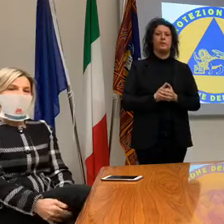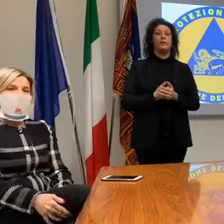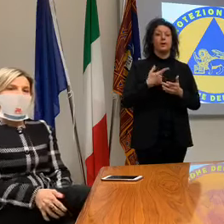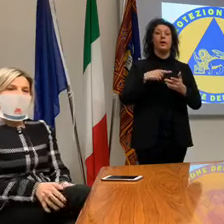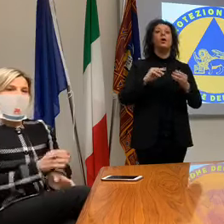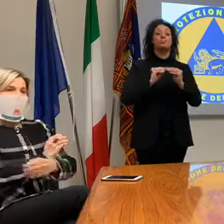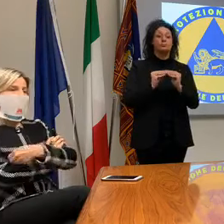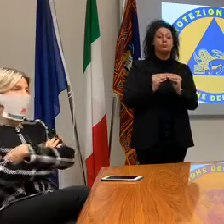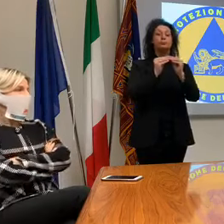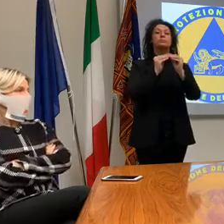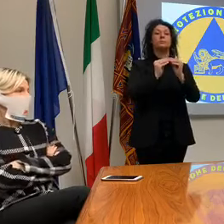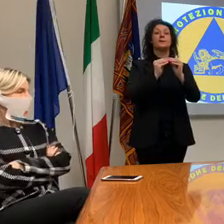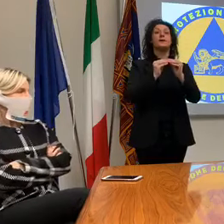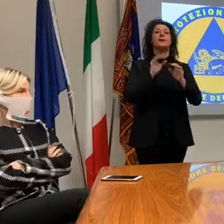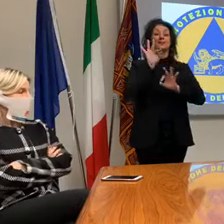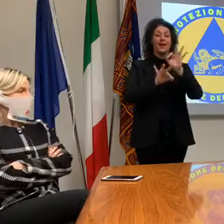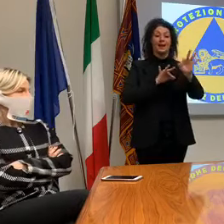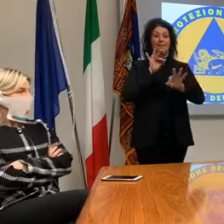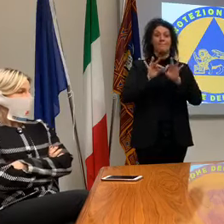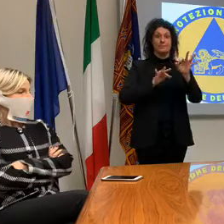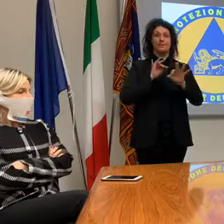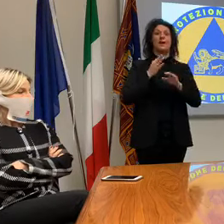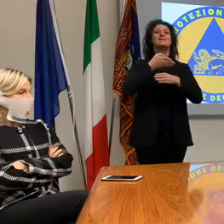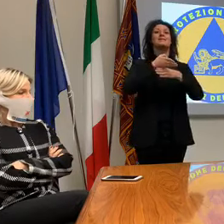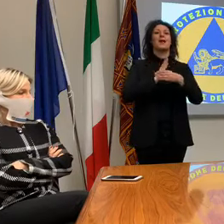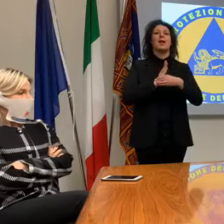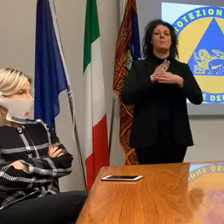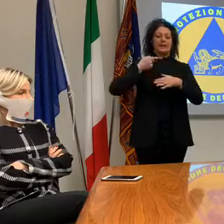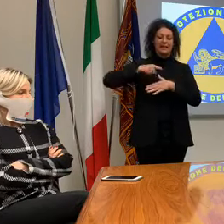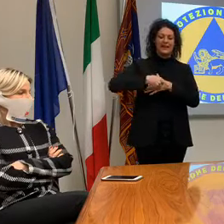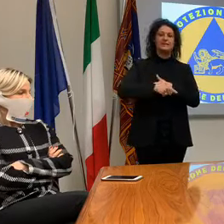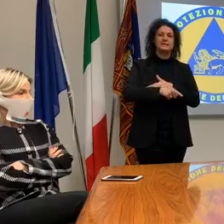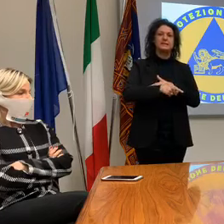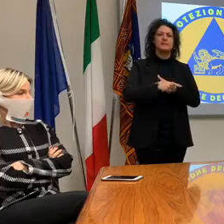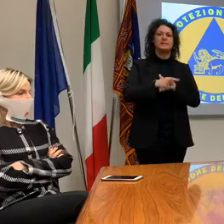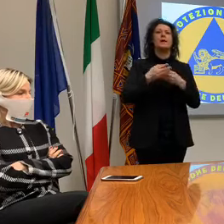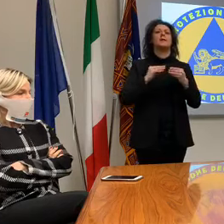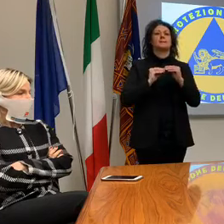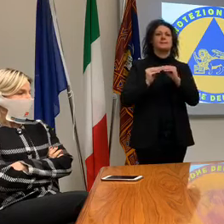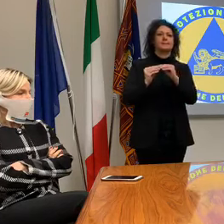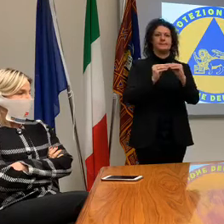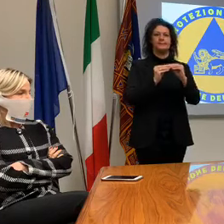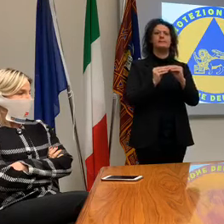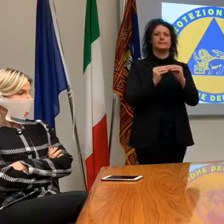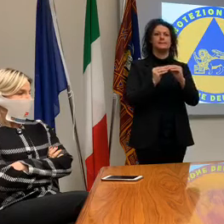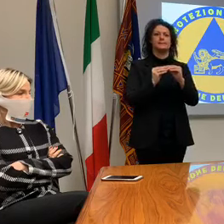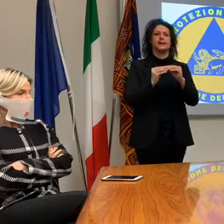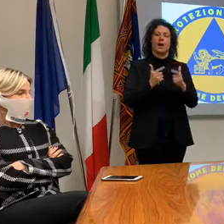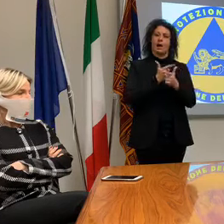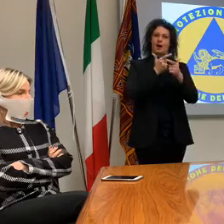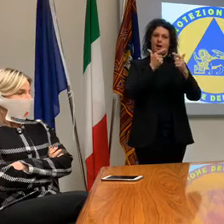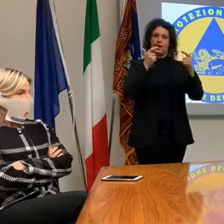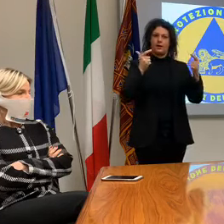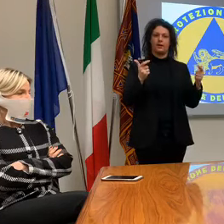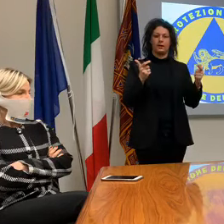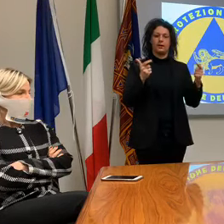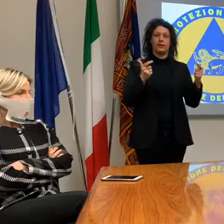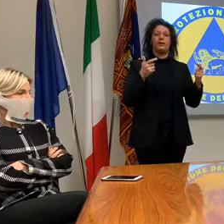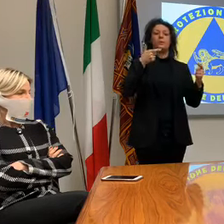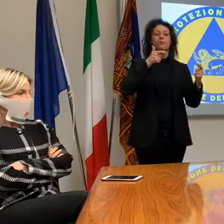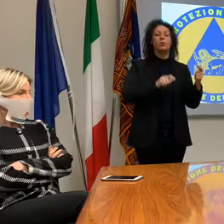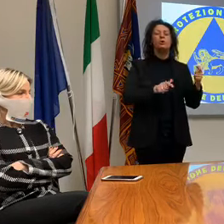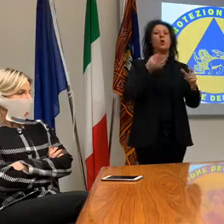stata una delle strategie del Veneto, è quella di portare meno pazienti possibili in intensiva e cercare di curarli